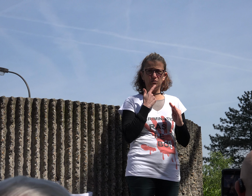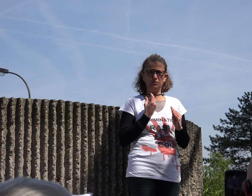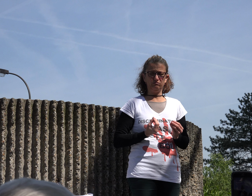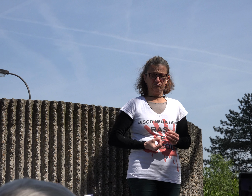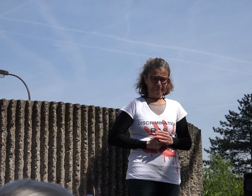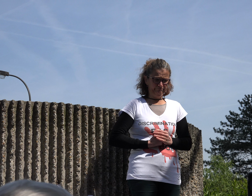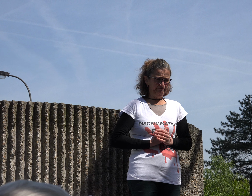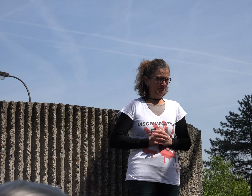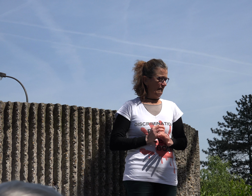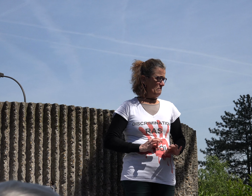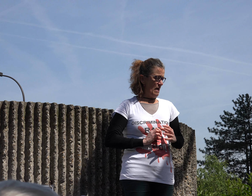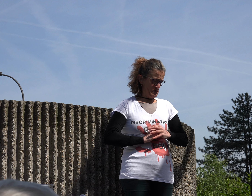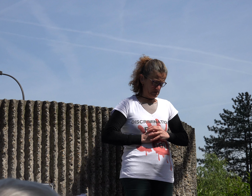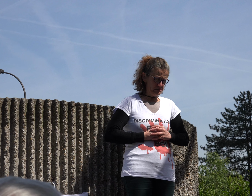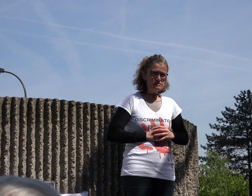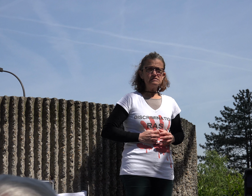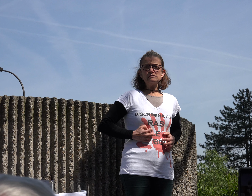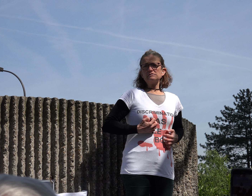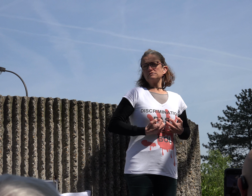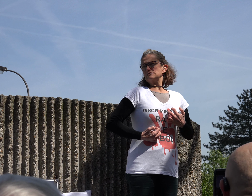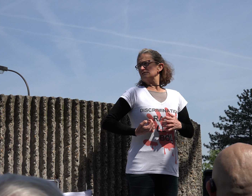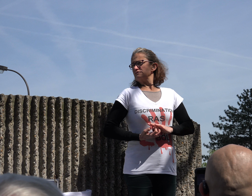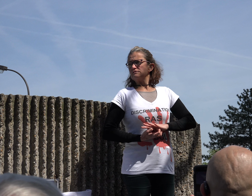aussi. J'ai pas